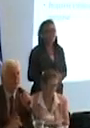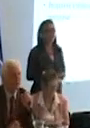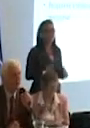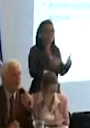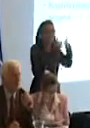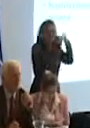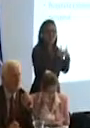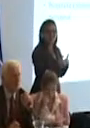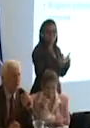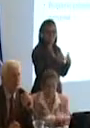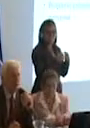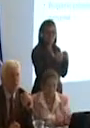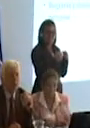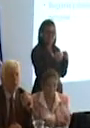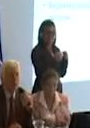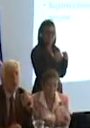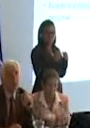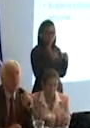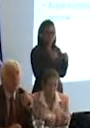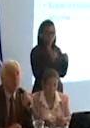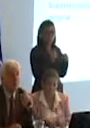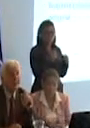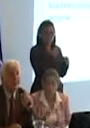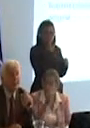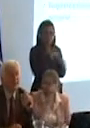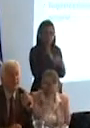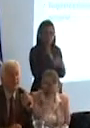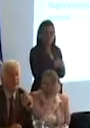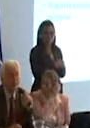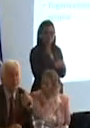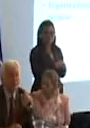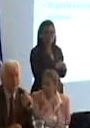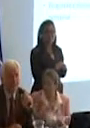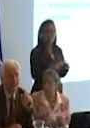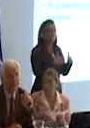No son discapacidades socioculturales, se trata de discapacidades físicas.